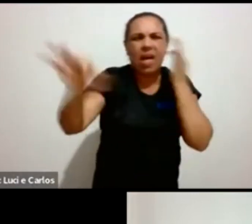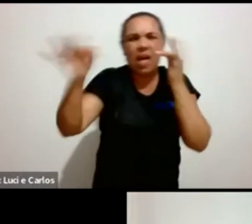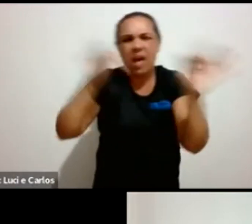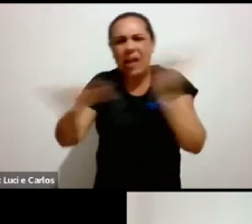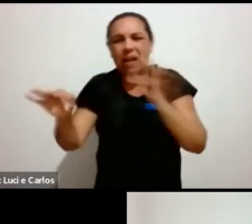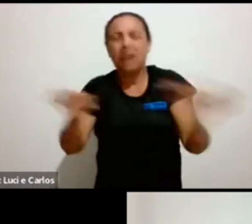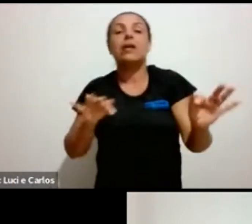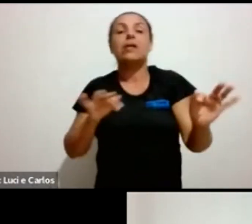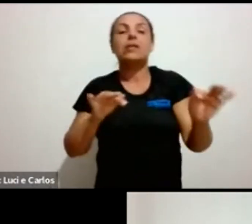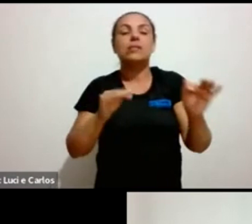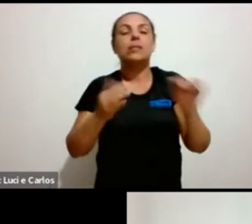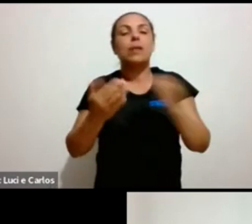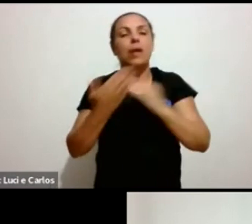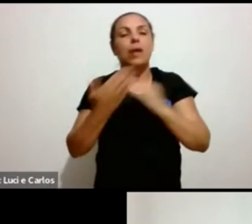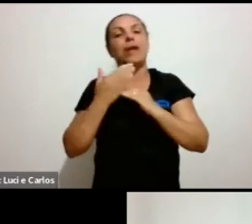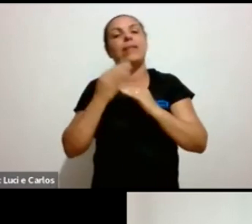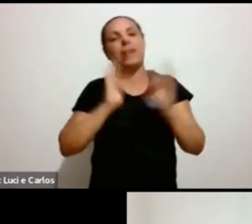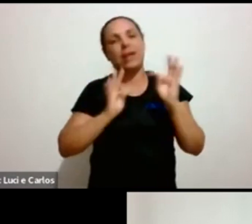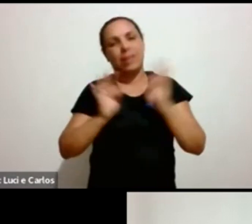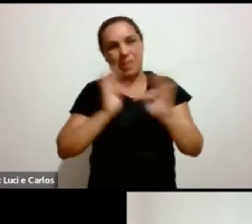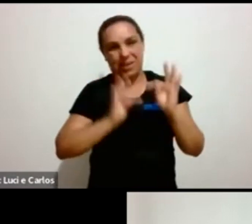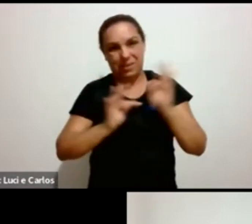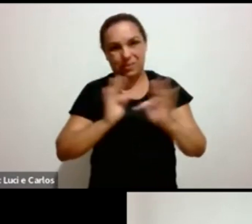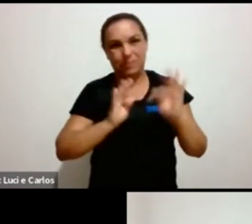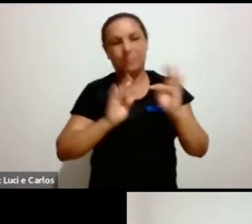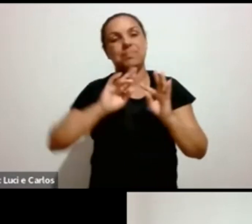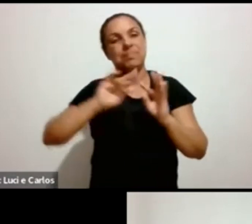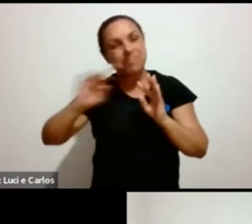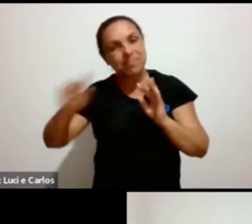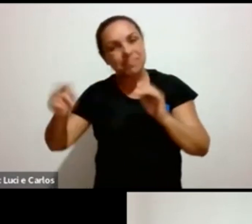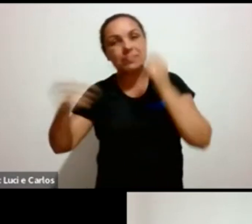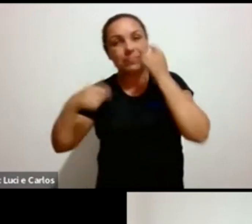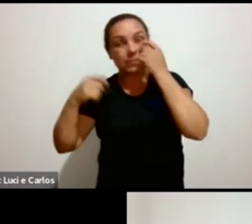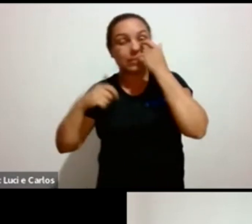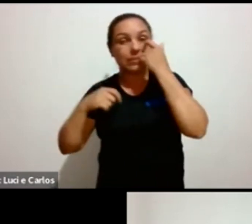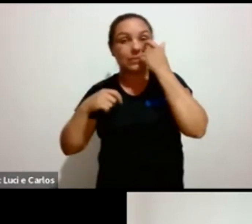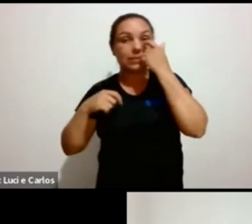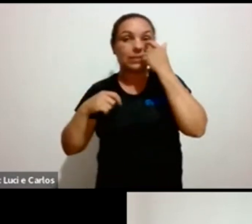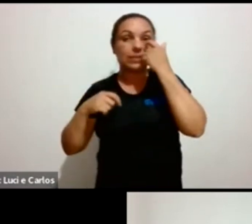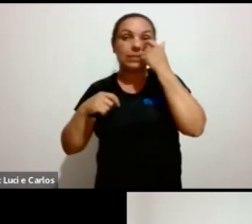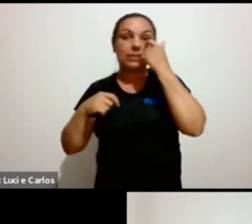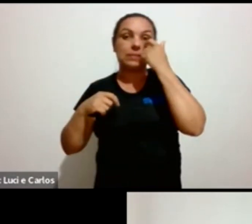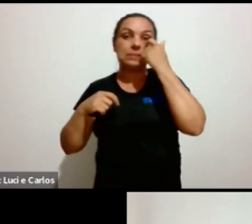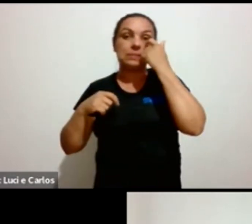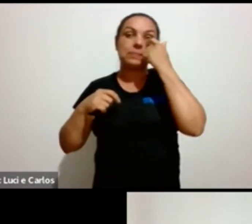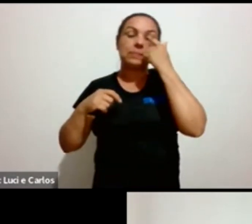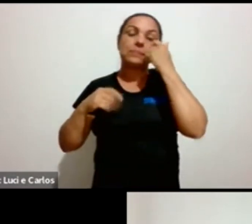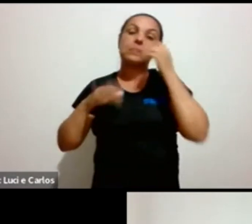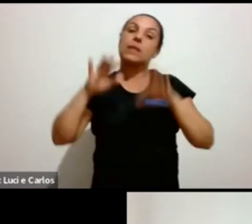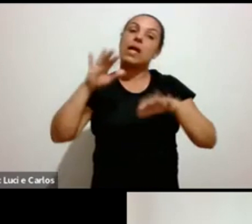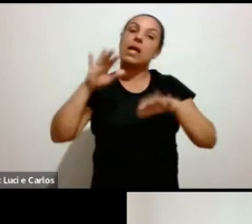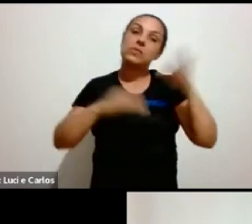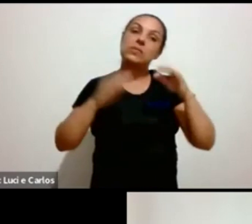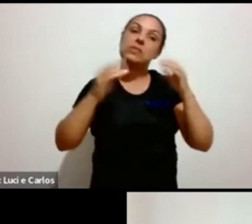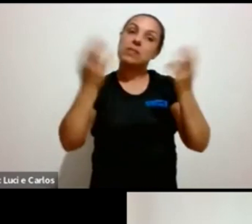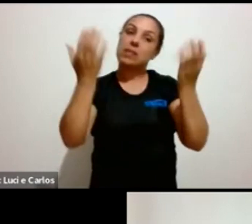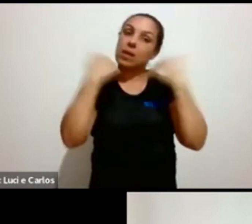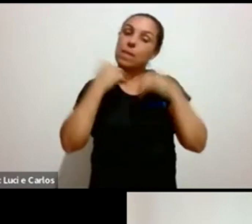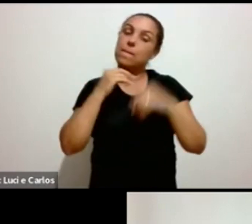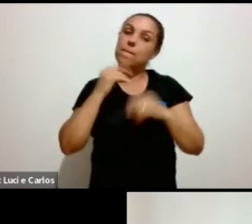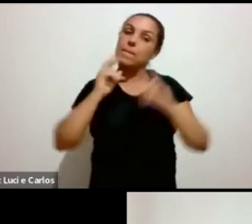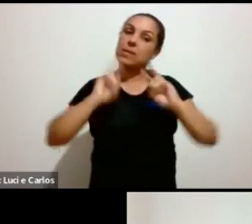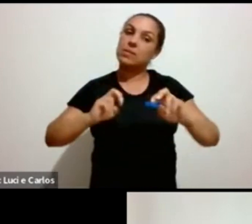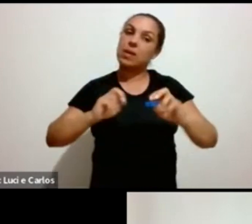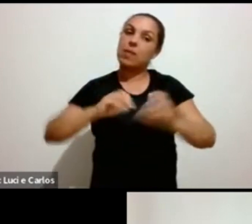E uma coisa que eu tenho percebido que os portadores de fibromialgia, em geral, apresentam deficiência de magnésio. E você